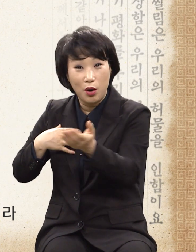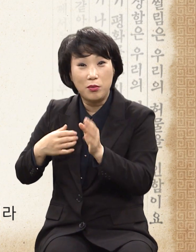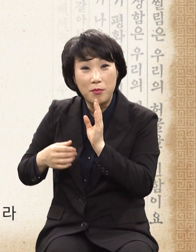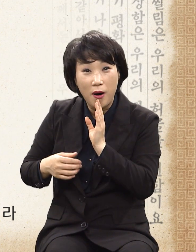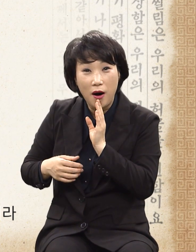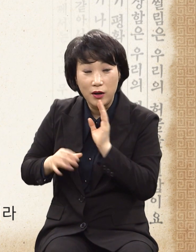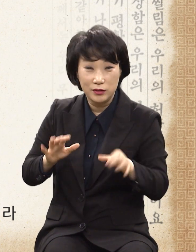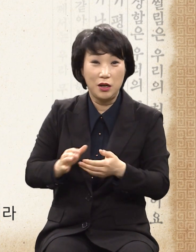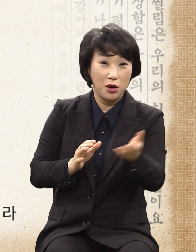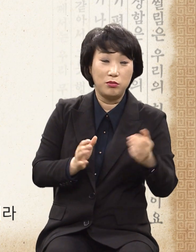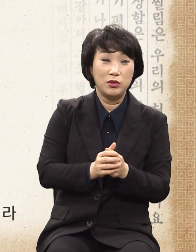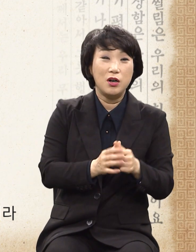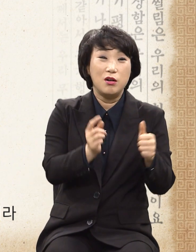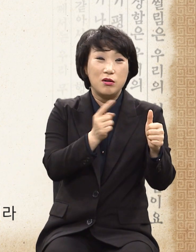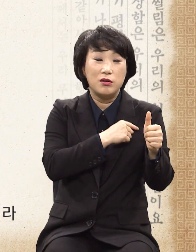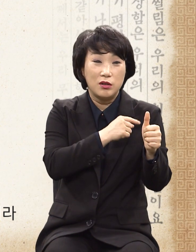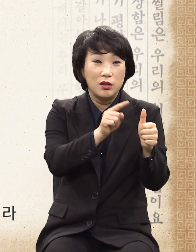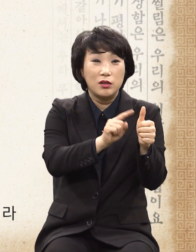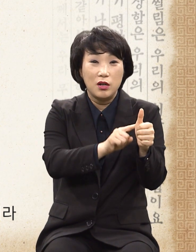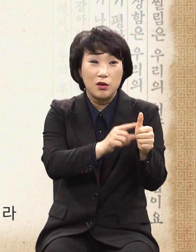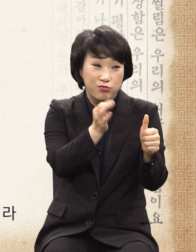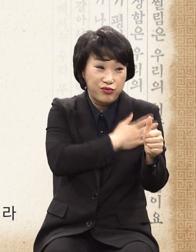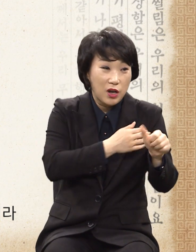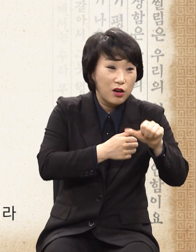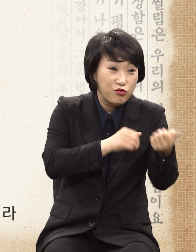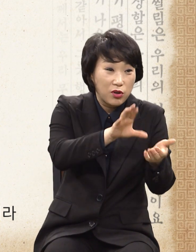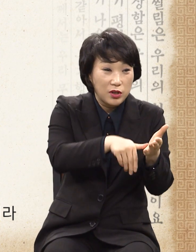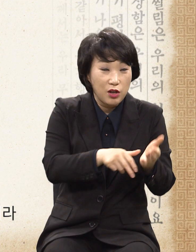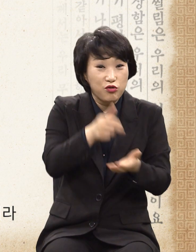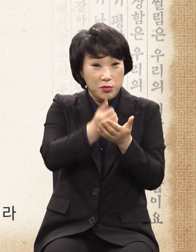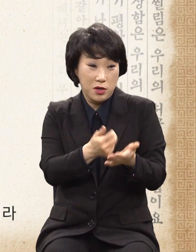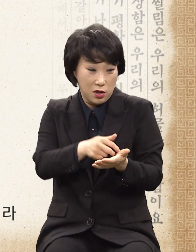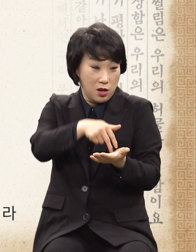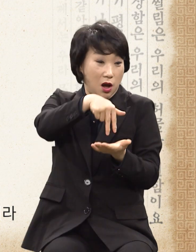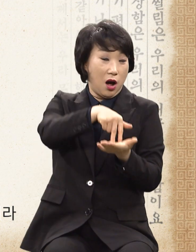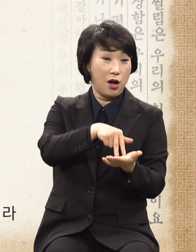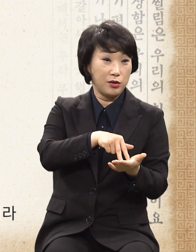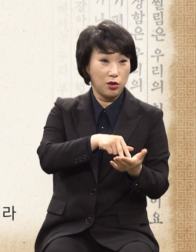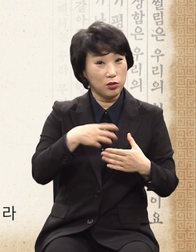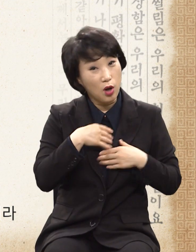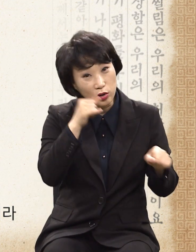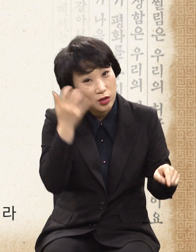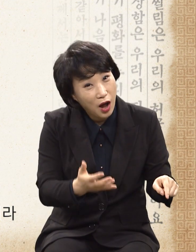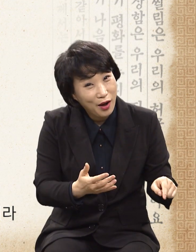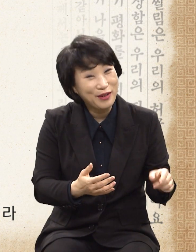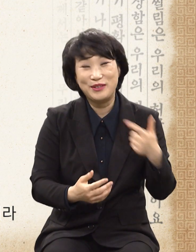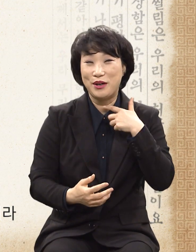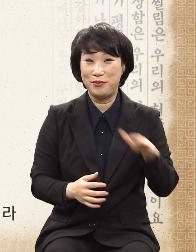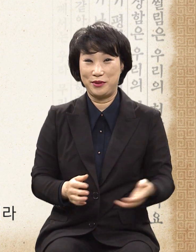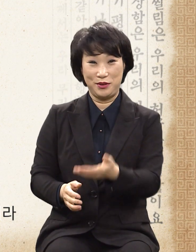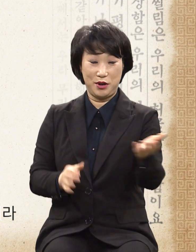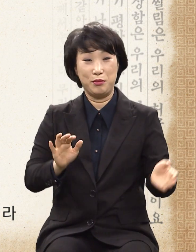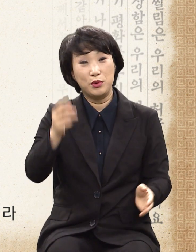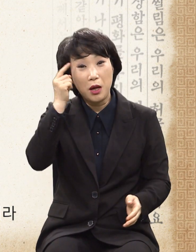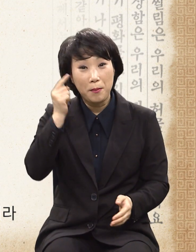소리에 들어본 사실이 없다 이 말입니다. 우리 잘 들어라 이 말이오. 주님을